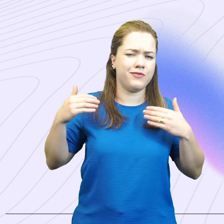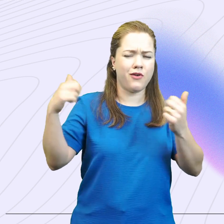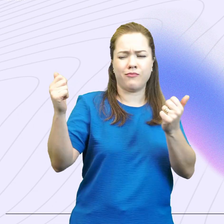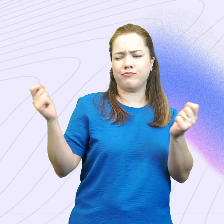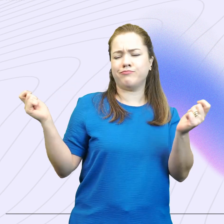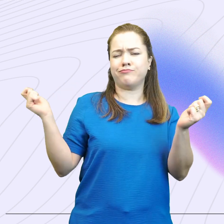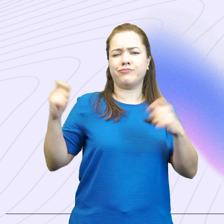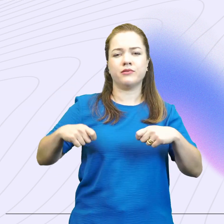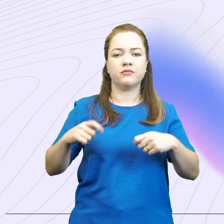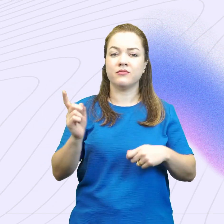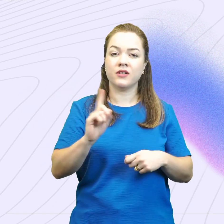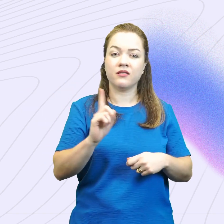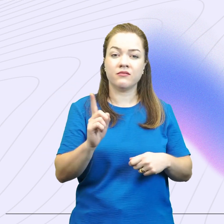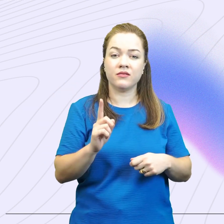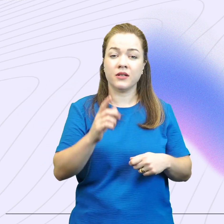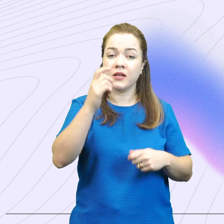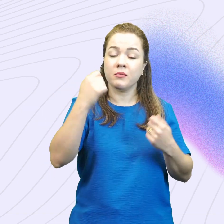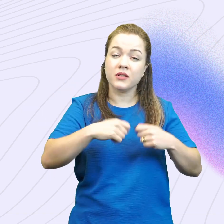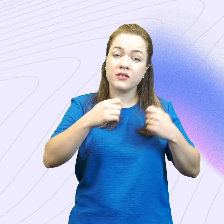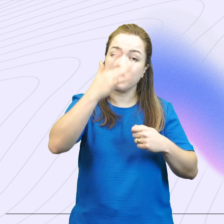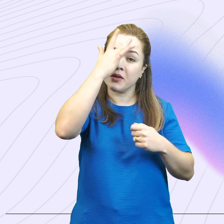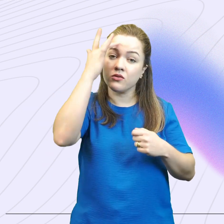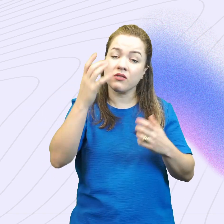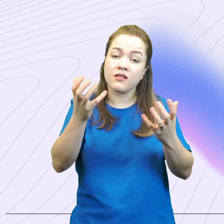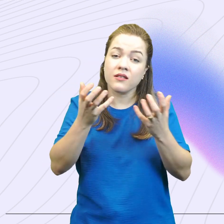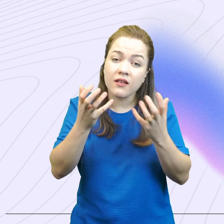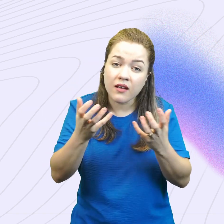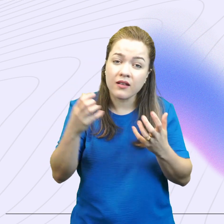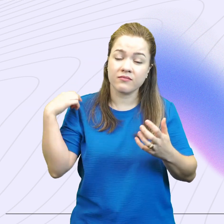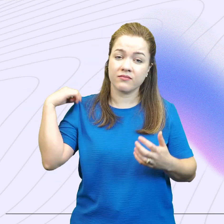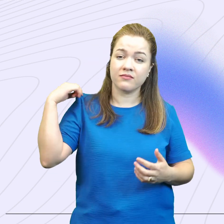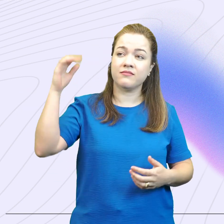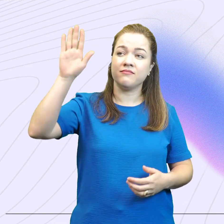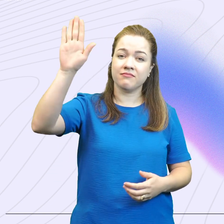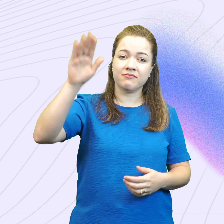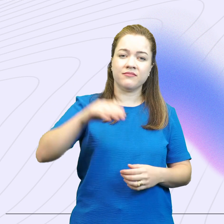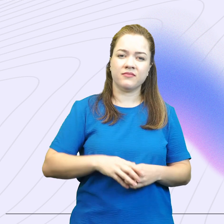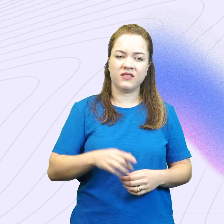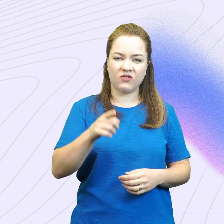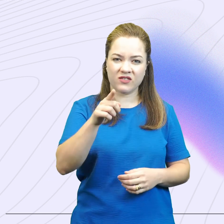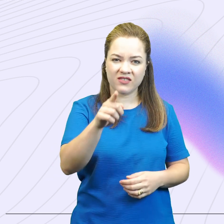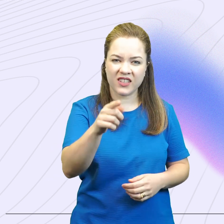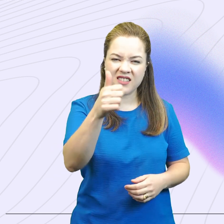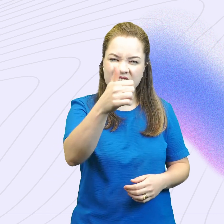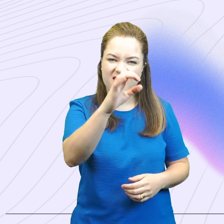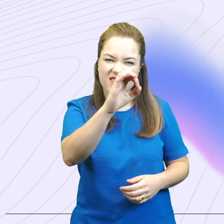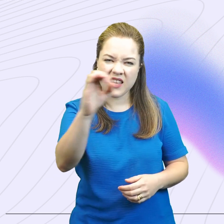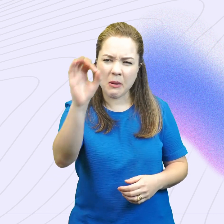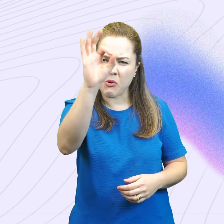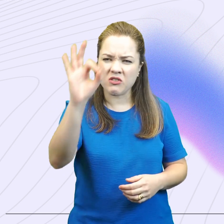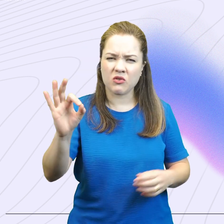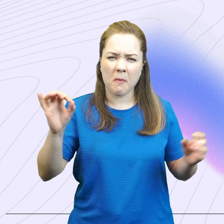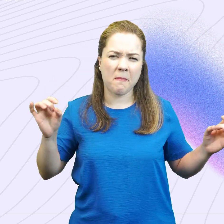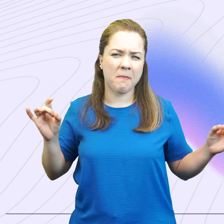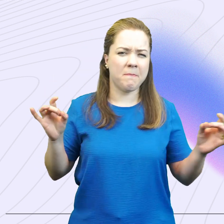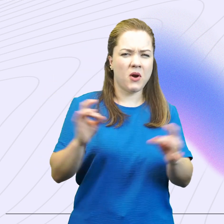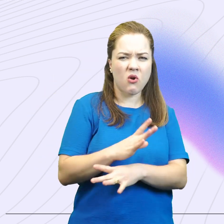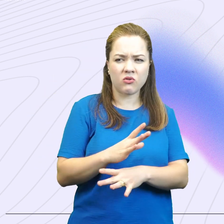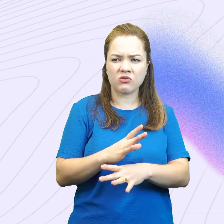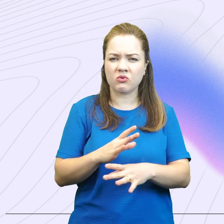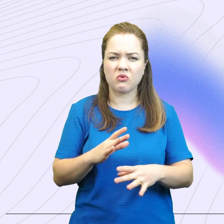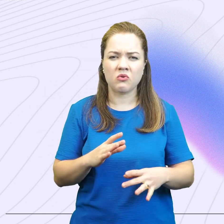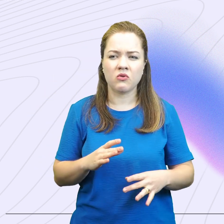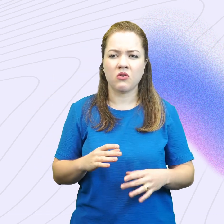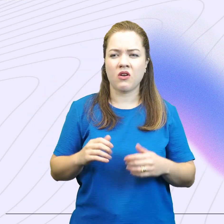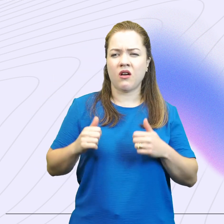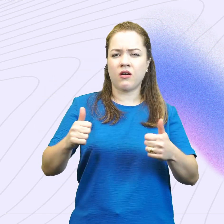precisa das pessoas disponíveis. Esse negócio de que você precisa estar 100% pronto, você precisa estar 100% apto, isso aí é coisa